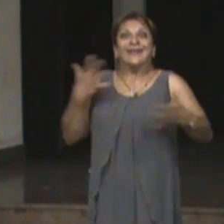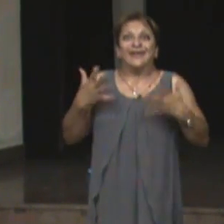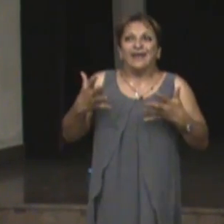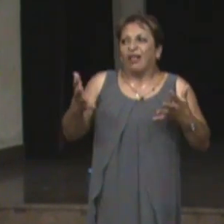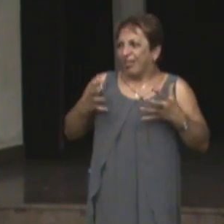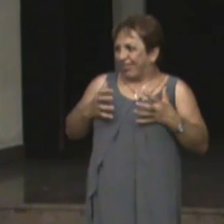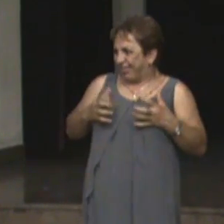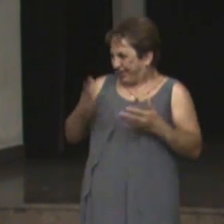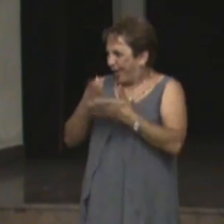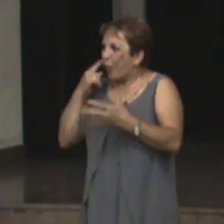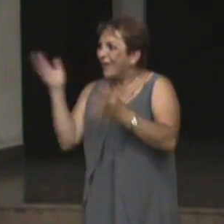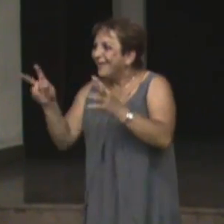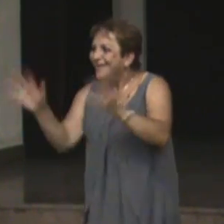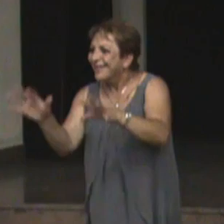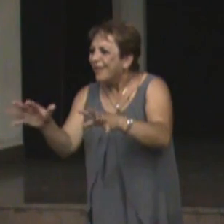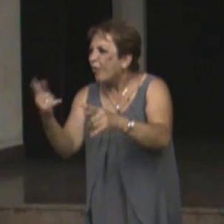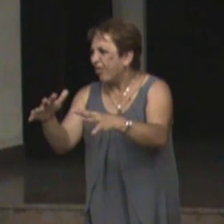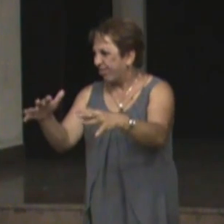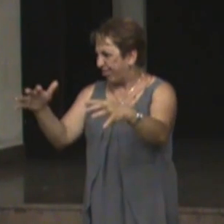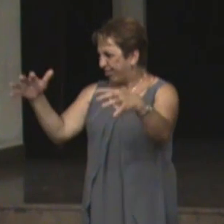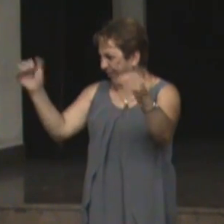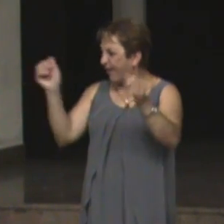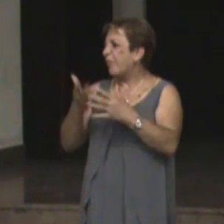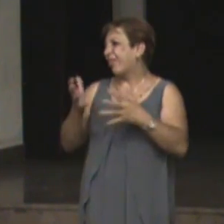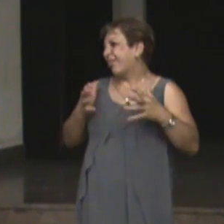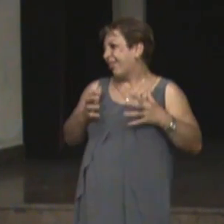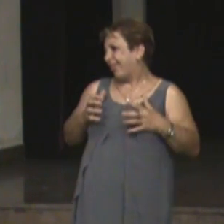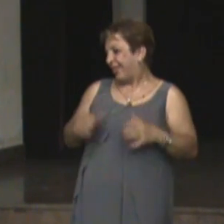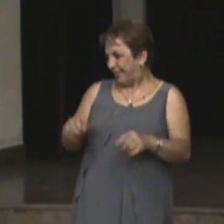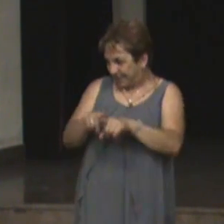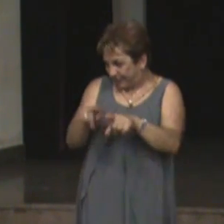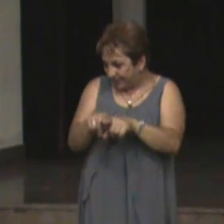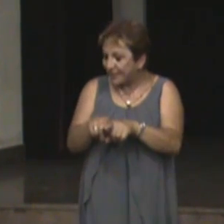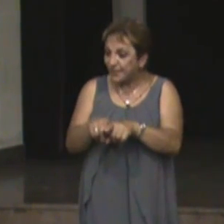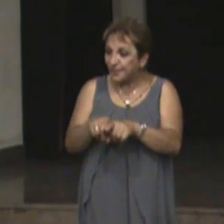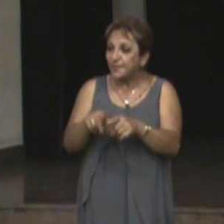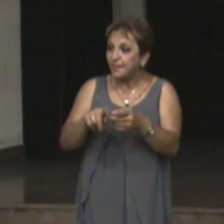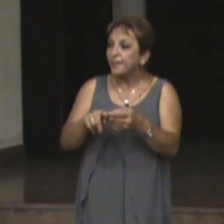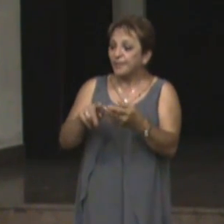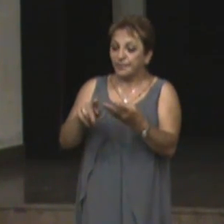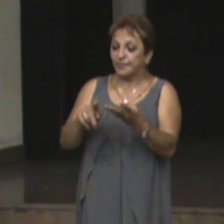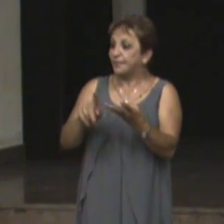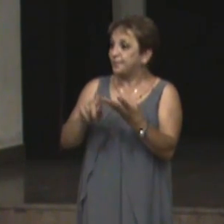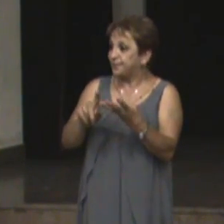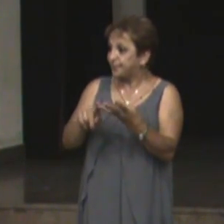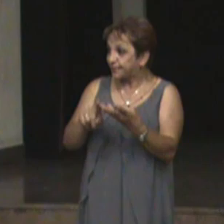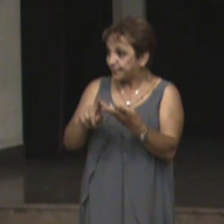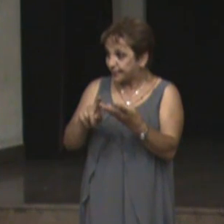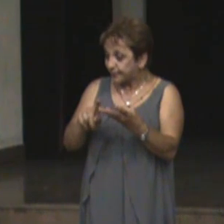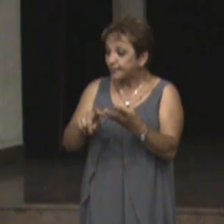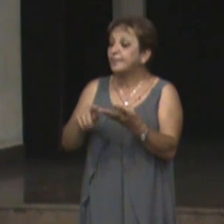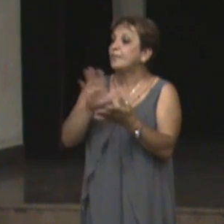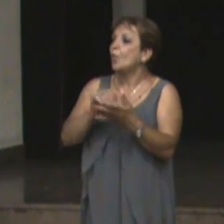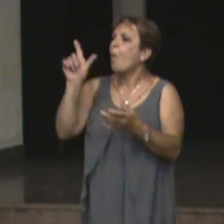և ոգևորված որոշումներ էինք կայացնում, որ հիմա մենք պիտի առաջնորդվենք Աստծո խոսքով։ Երրորդ տեսակը այն մարդիկ են, որոնք